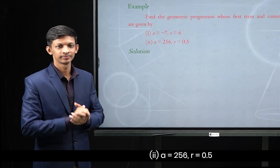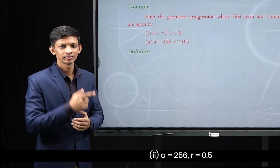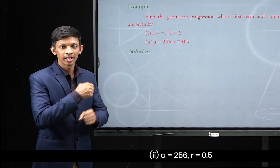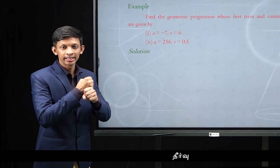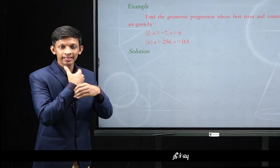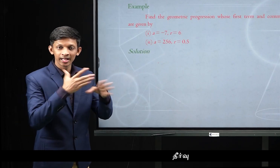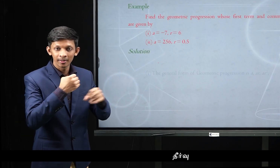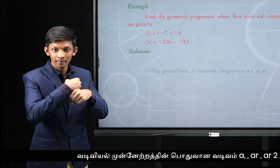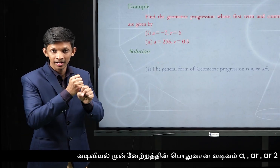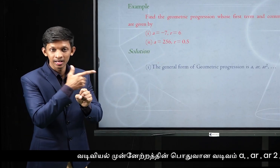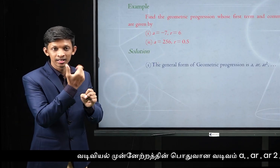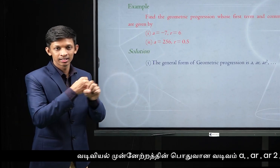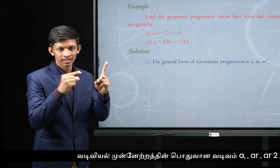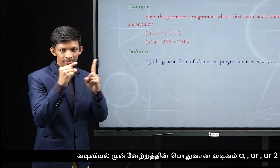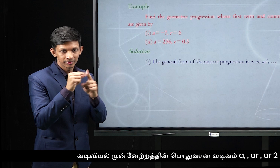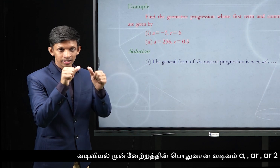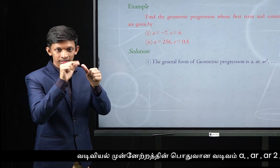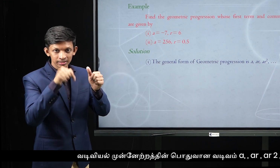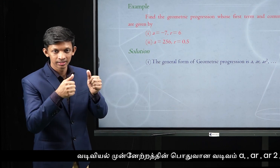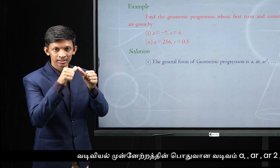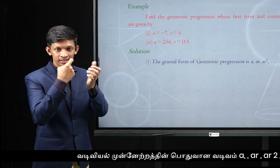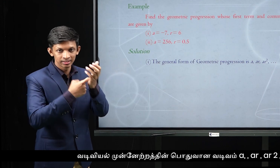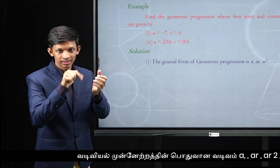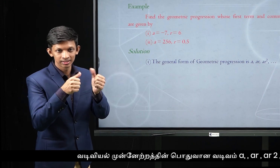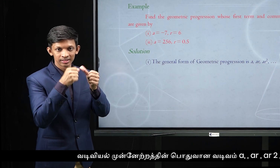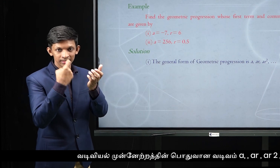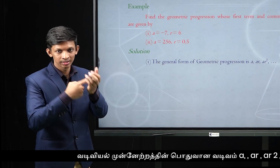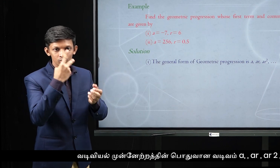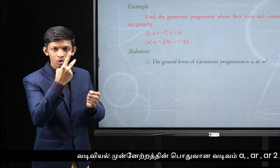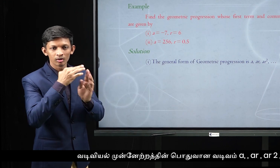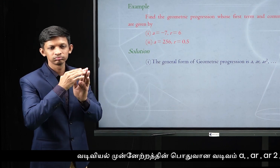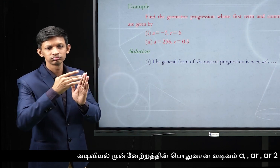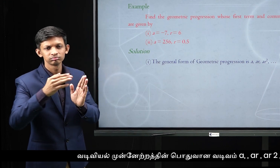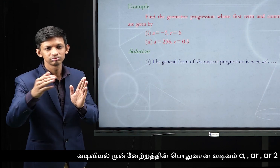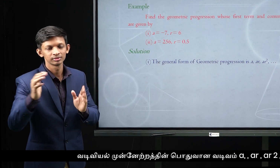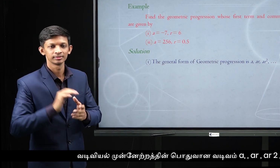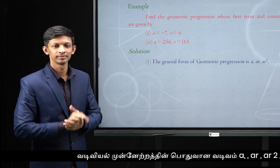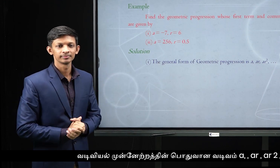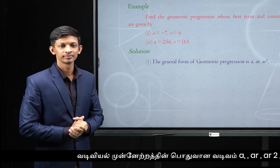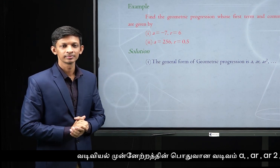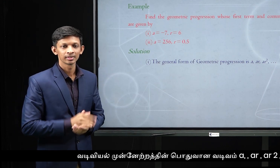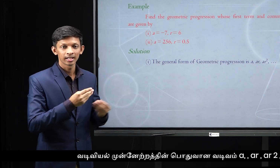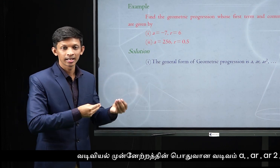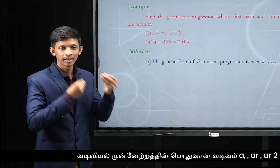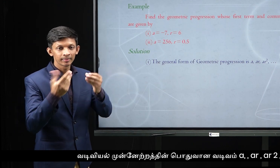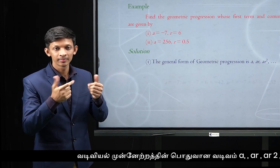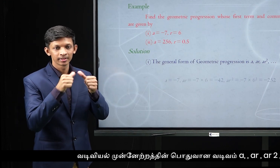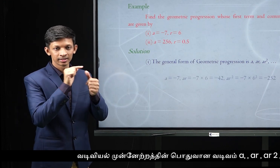256. தீர்வு: வடிவியல் முன்னேற்றத்தில் பொதுவான வடிவியல் ஏஆர் மேல் இலக்கு 2.